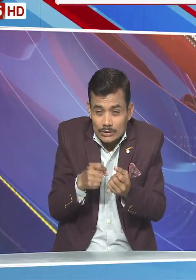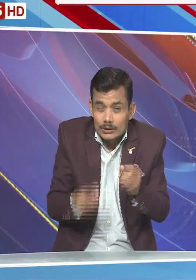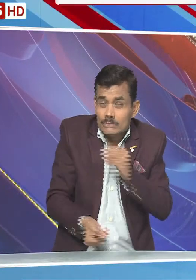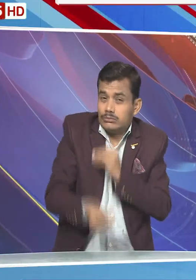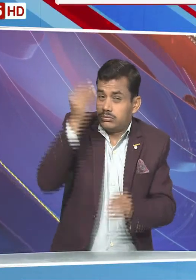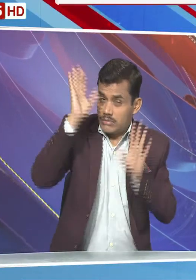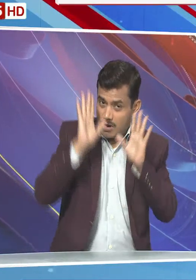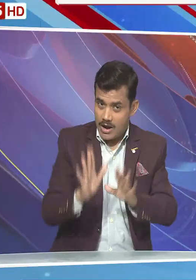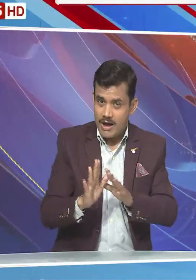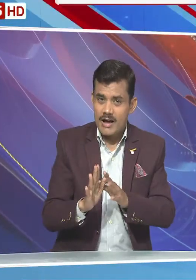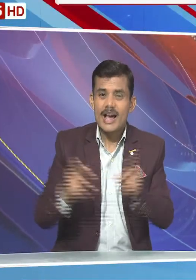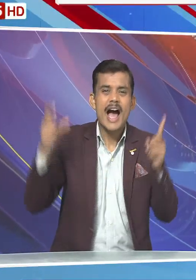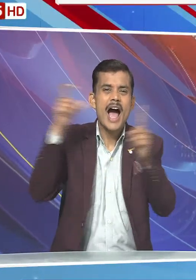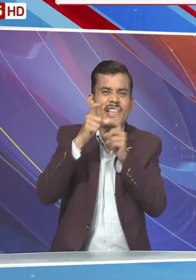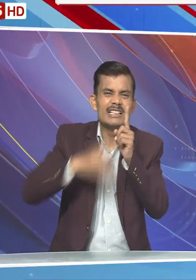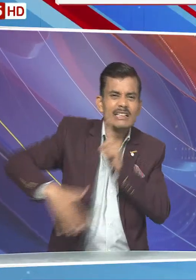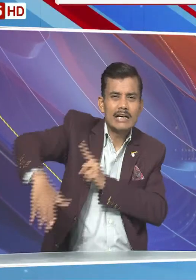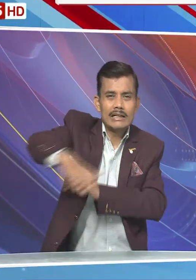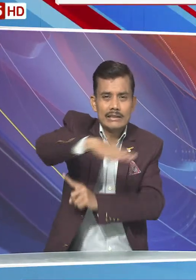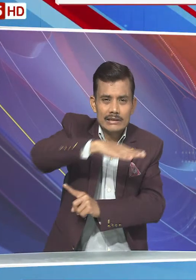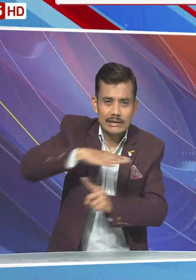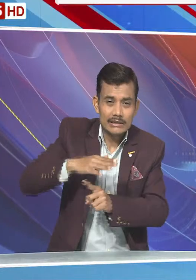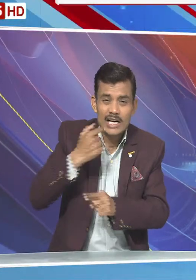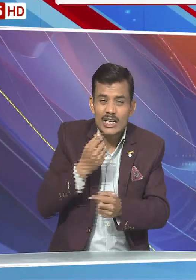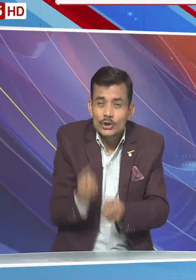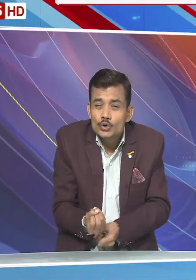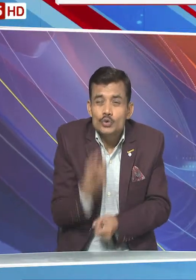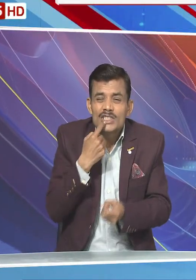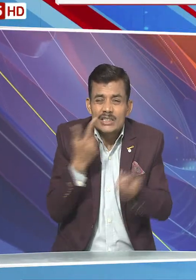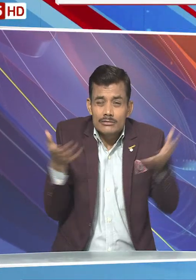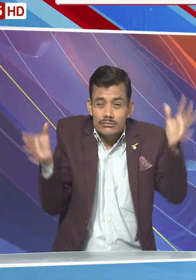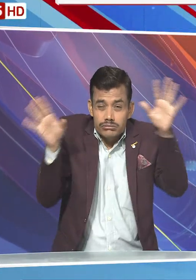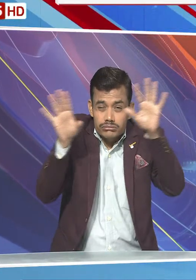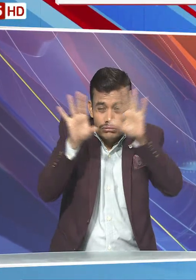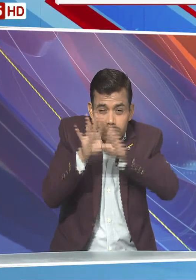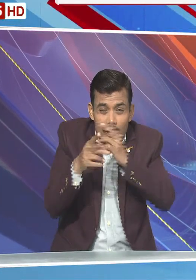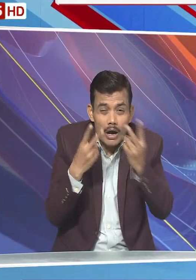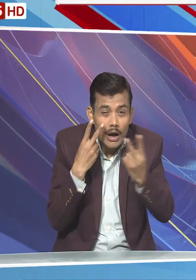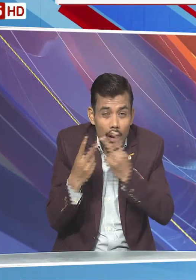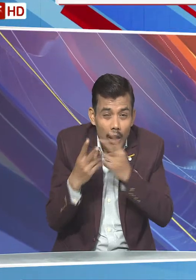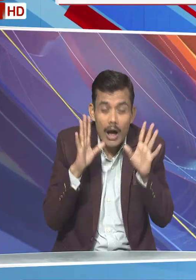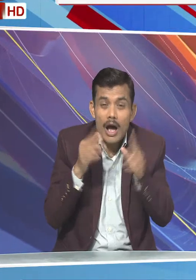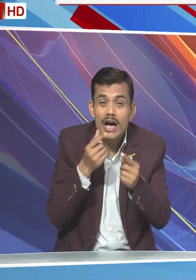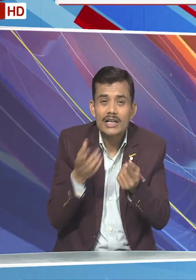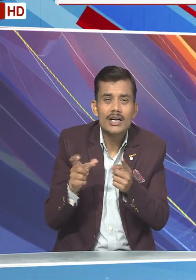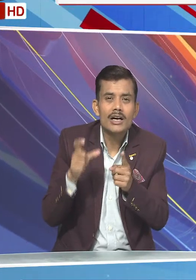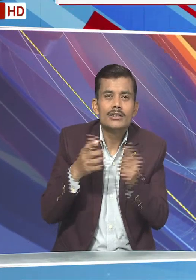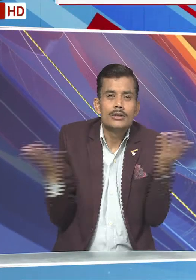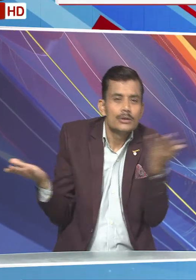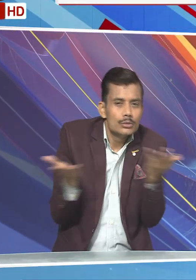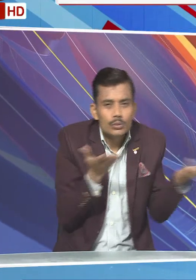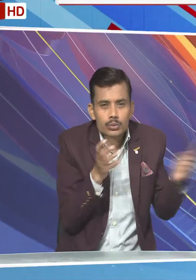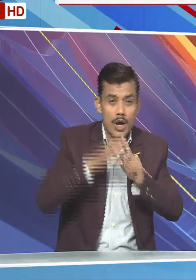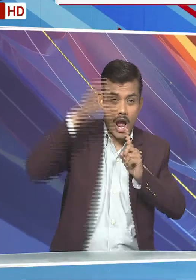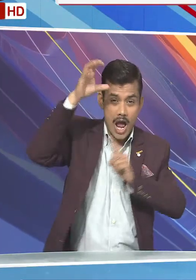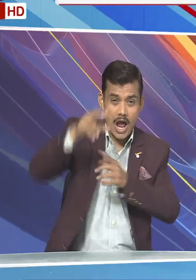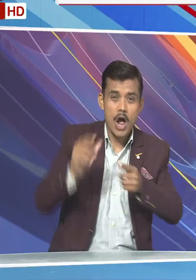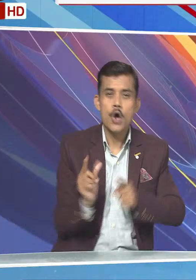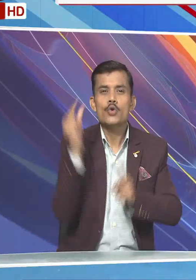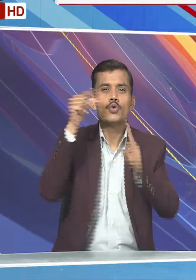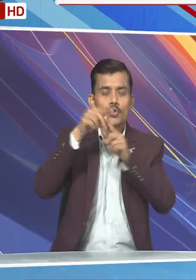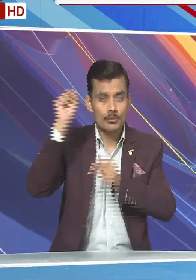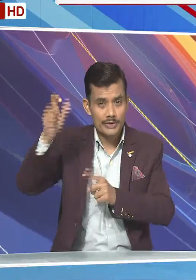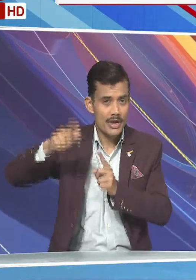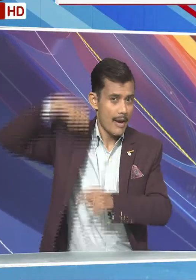है। दिल्ली एनसीआर में आज सुबह घने कोहरे की चादर दिखाई दी। मौसम विभाग के मुताबिक उत्तर प्रदेश,